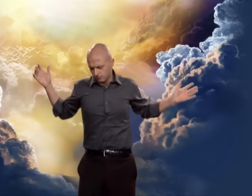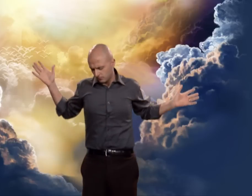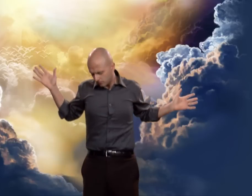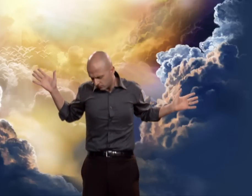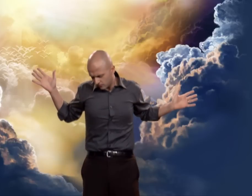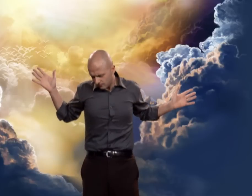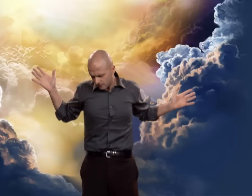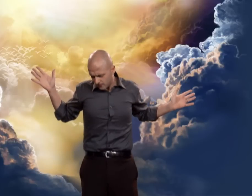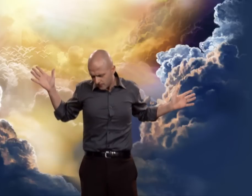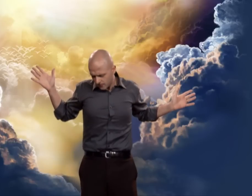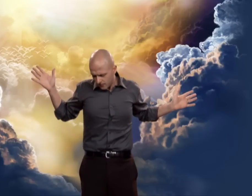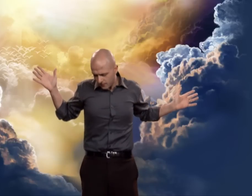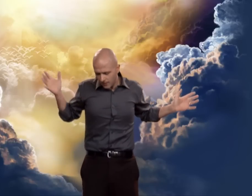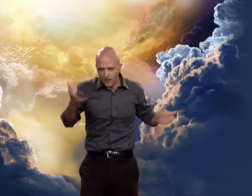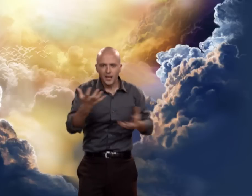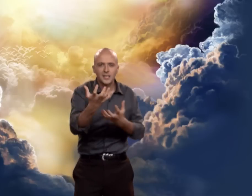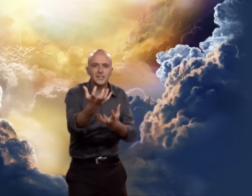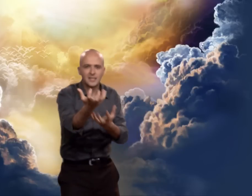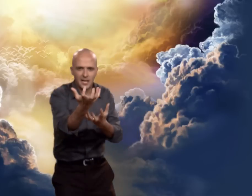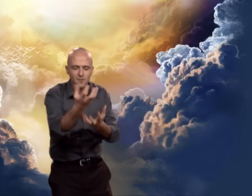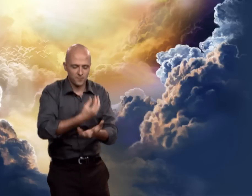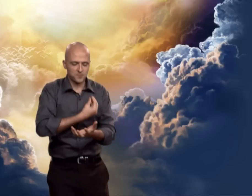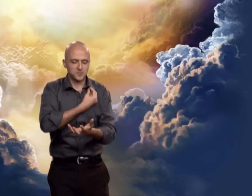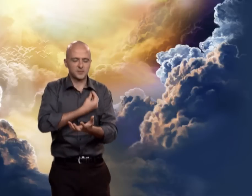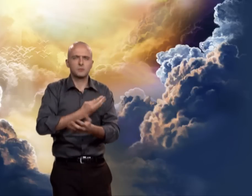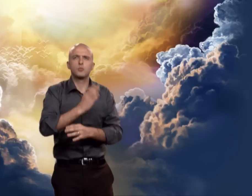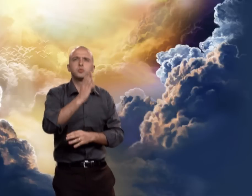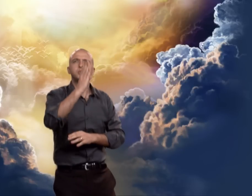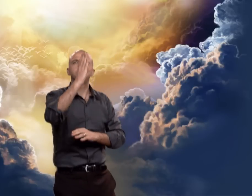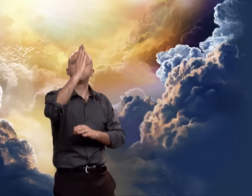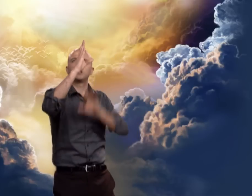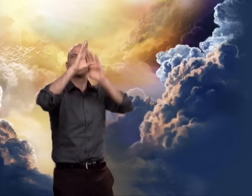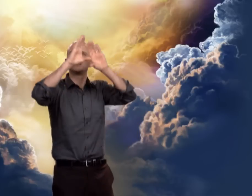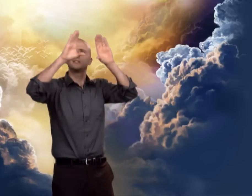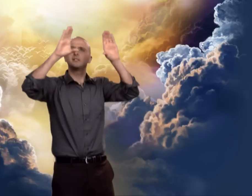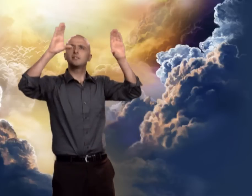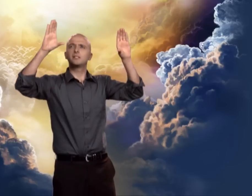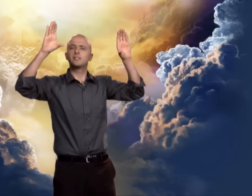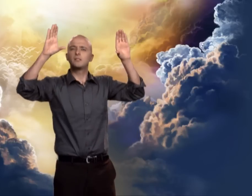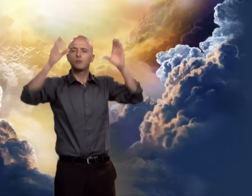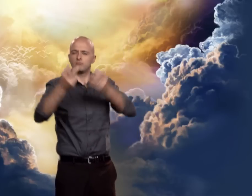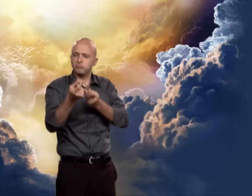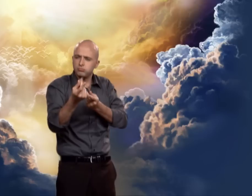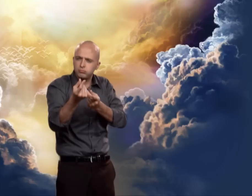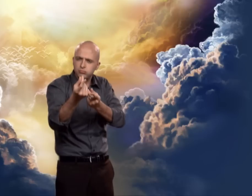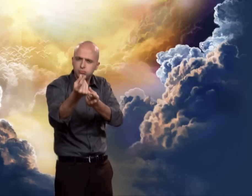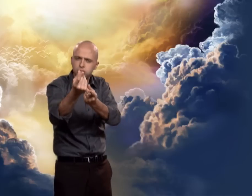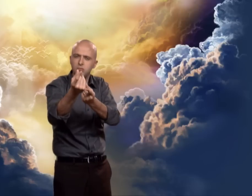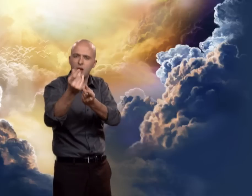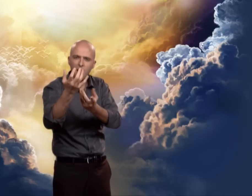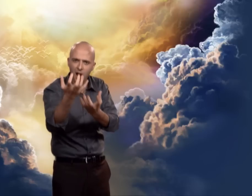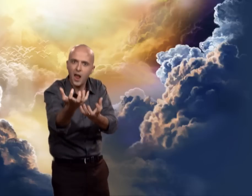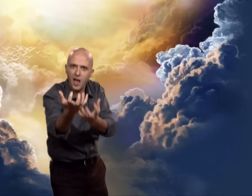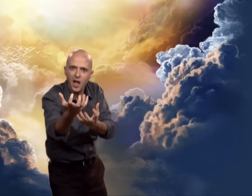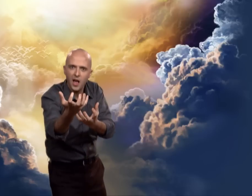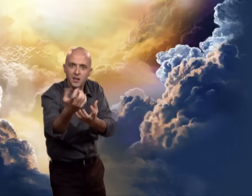vida. A primeira mentira. O único que prometeu vida na desobediência foi o